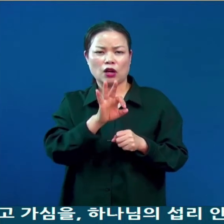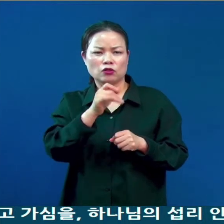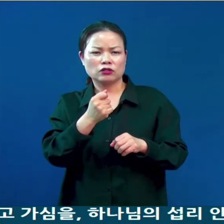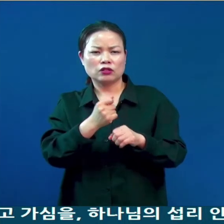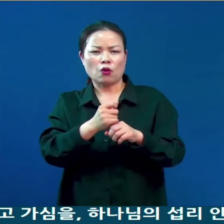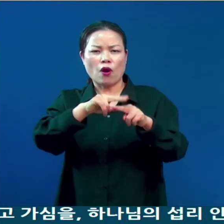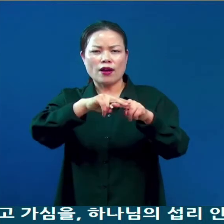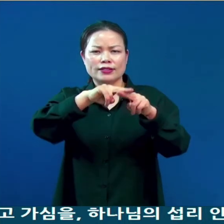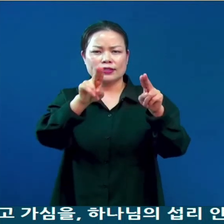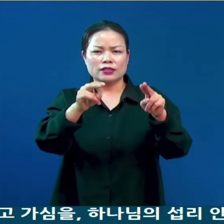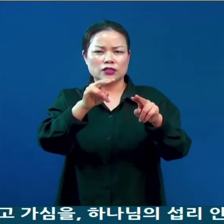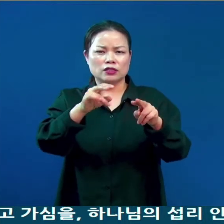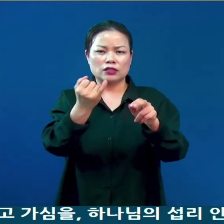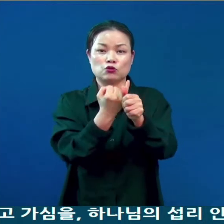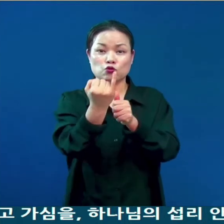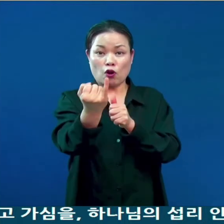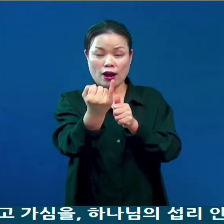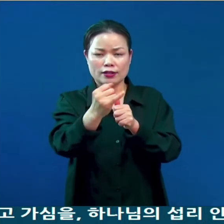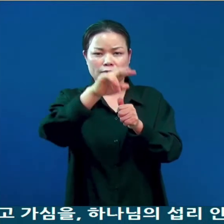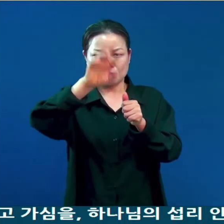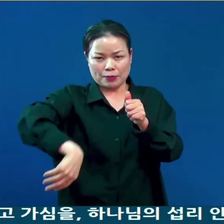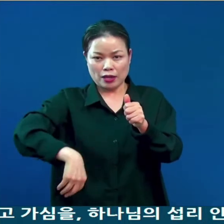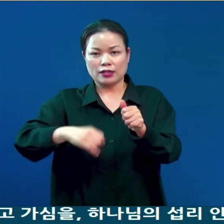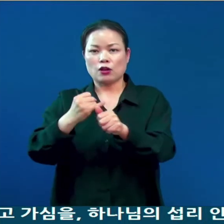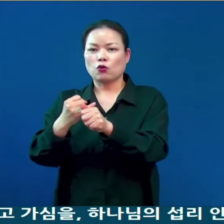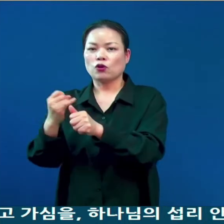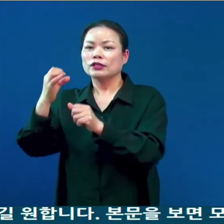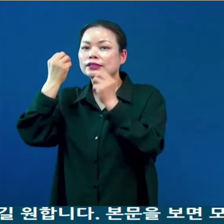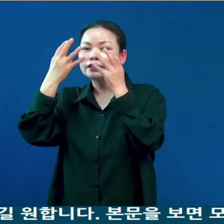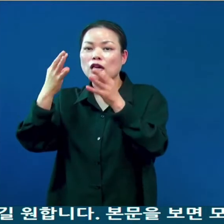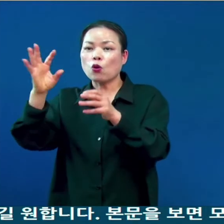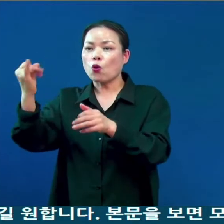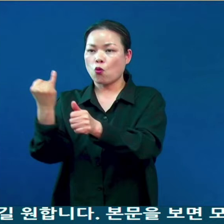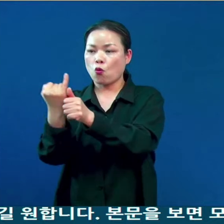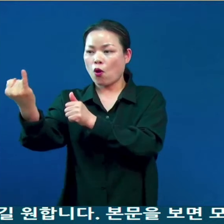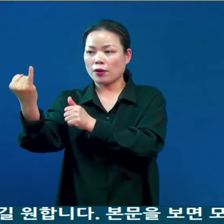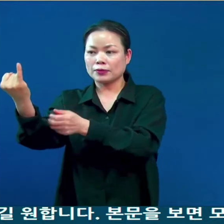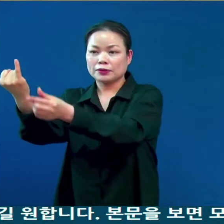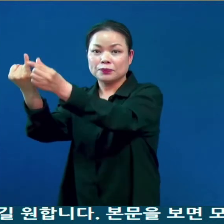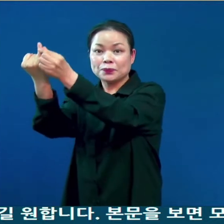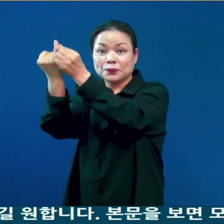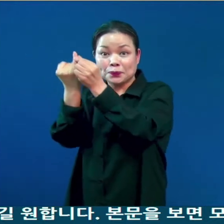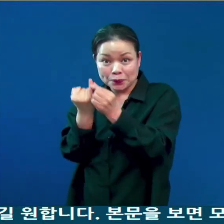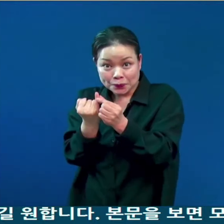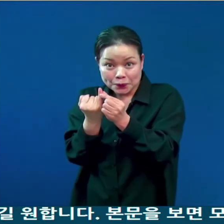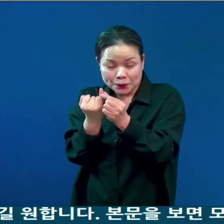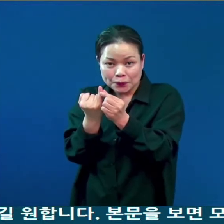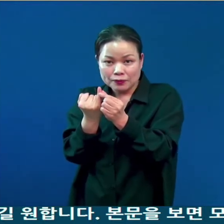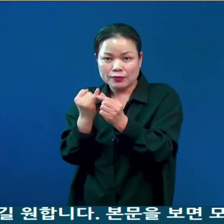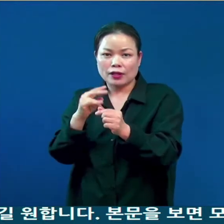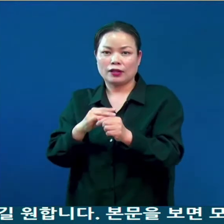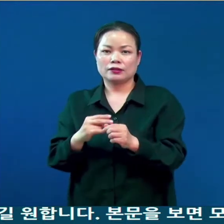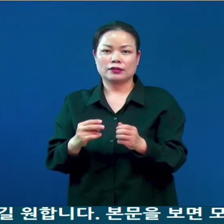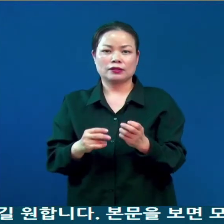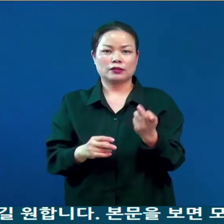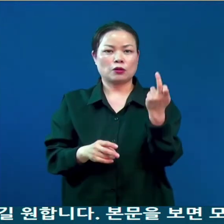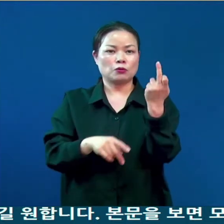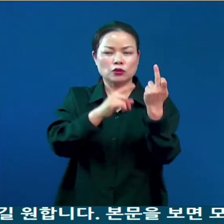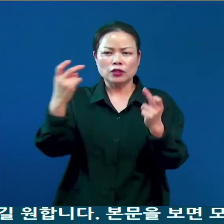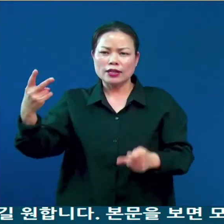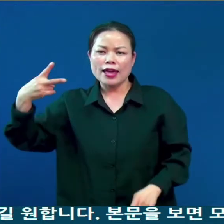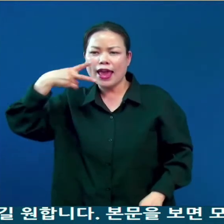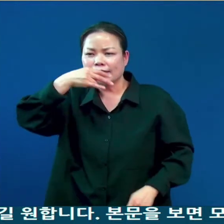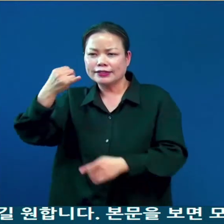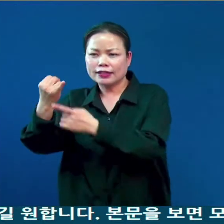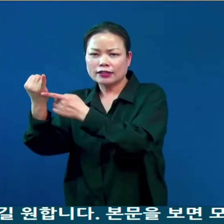폐위가 되고 이제 왕비를 새로 뽑게 되죠. 그때 이제 모르드게가 자기 에스더를 이제 궁으로 들여보냅니다.